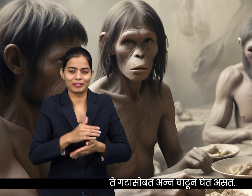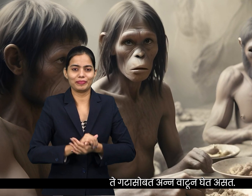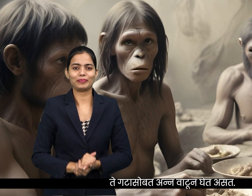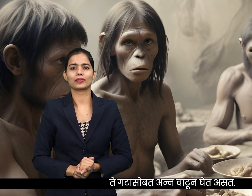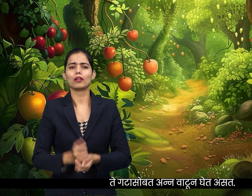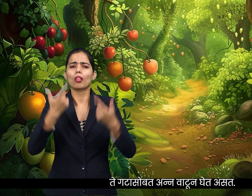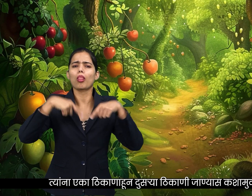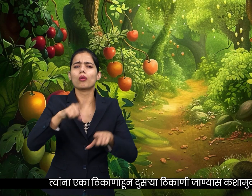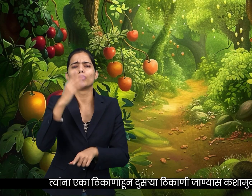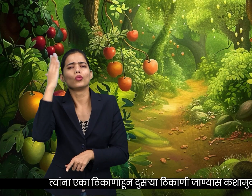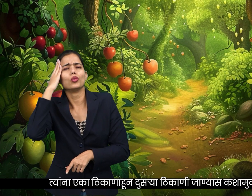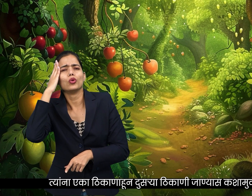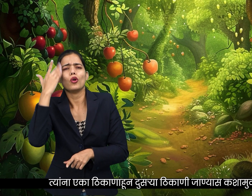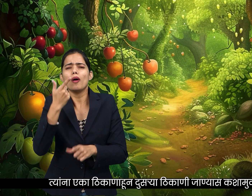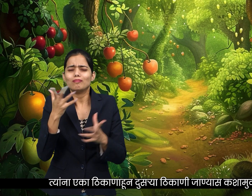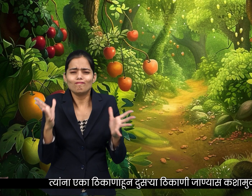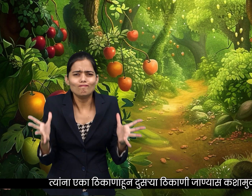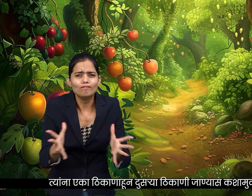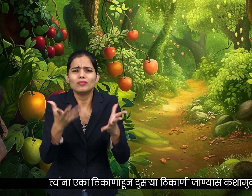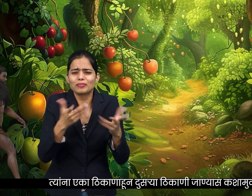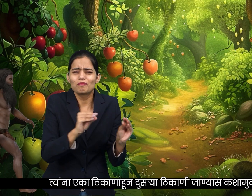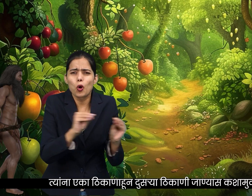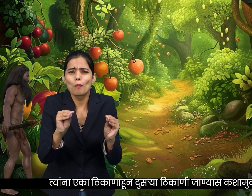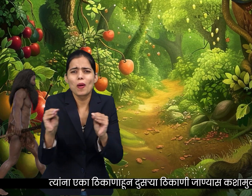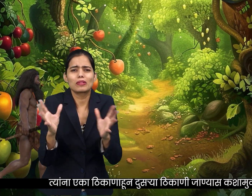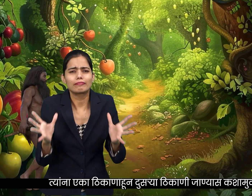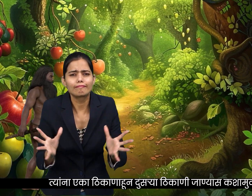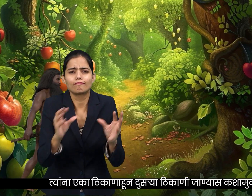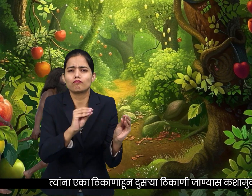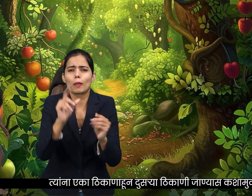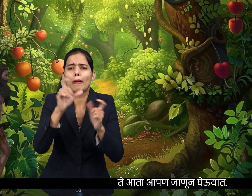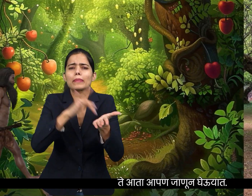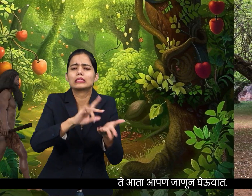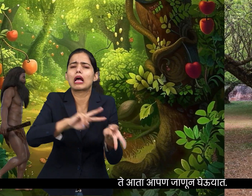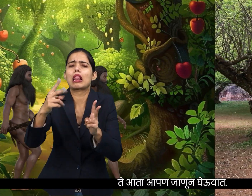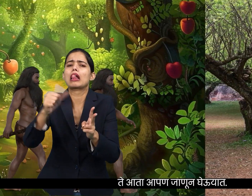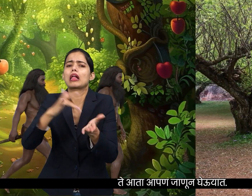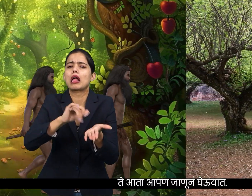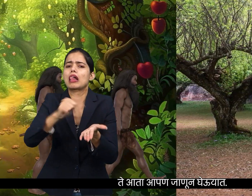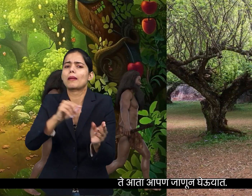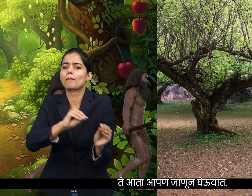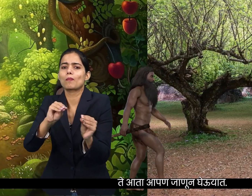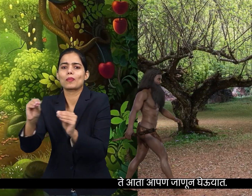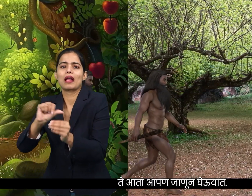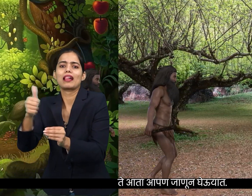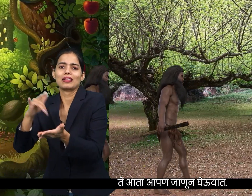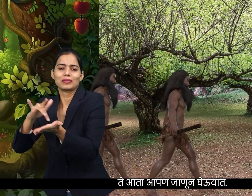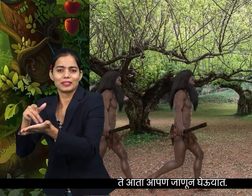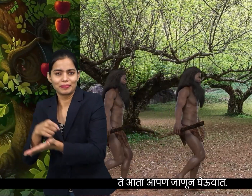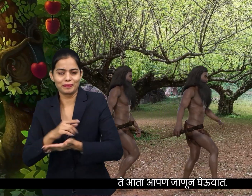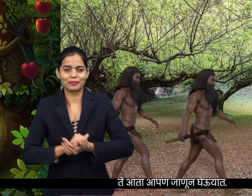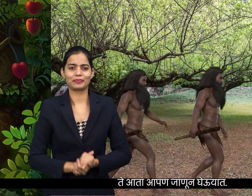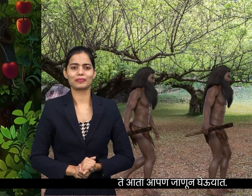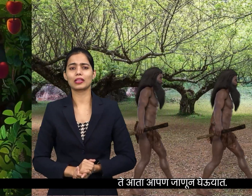त्यांना एका ठिकाणाहून दुसऱ्या ठिकाणी जाण्यास कशामुळे भाग पडले ती आता आपण जाणून घेऊयात.